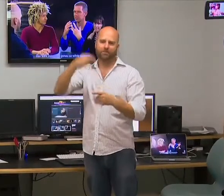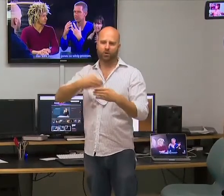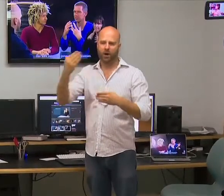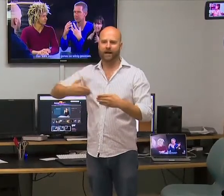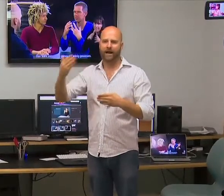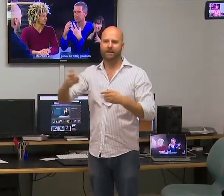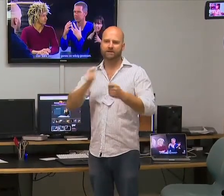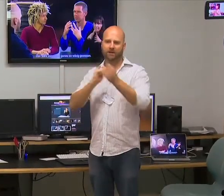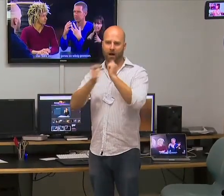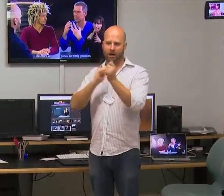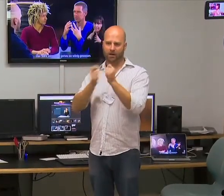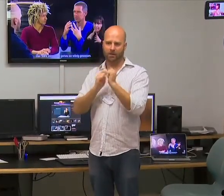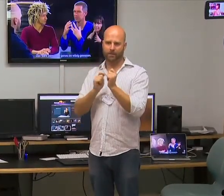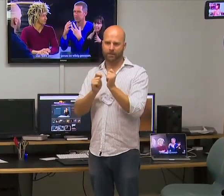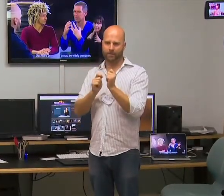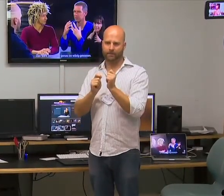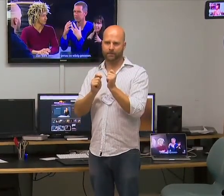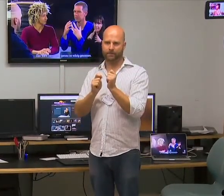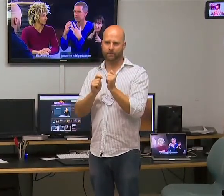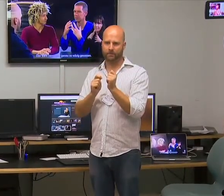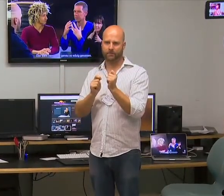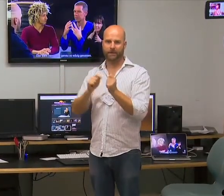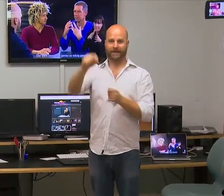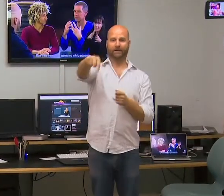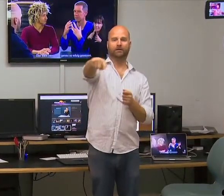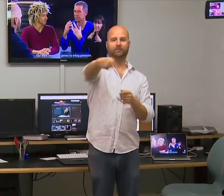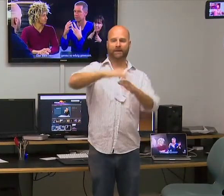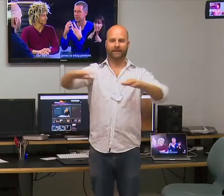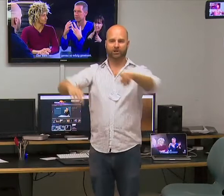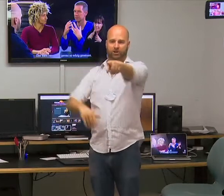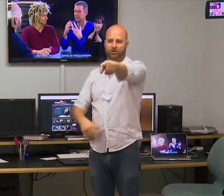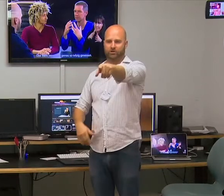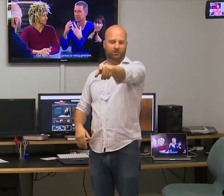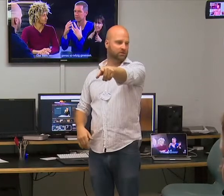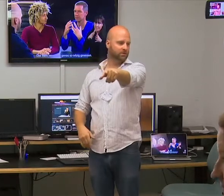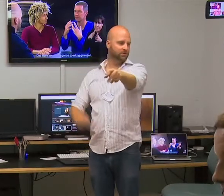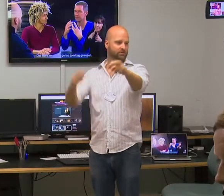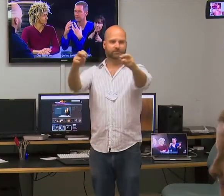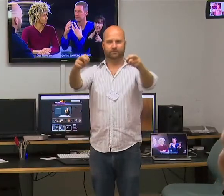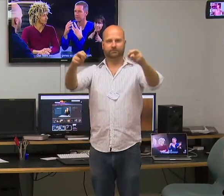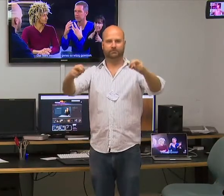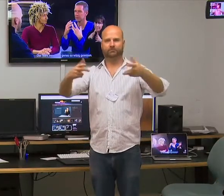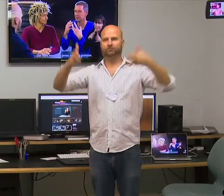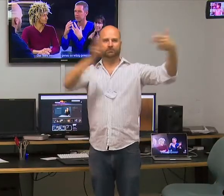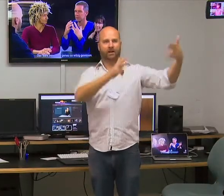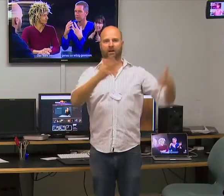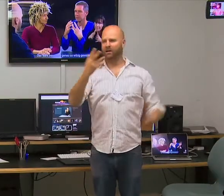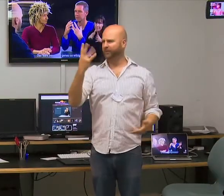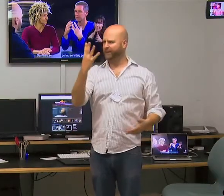nachschauen. Also, das gibt es einmal im Monat regelmäßig im Talk. Hier, an diesem Tisch, den ihr hier gerade seht.